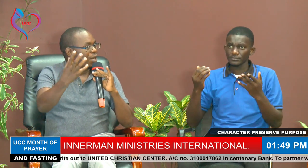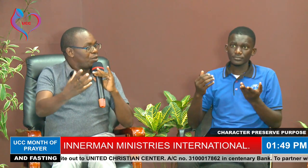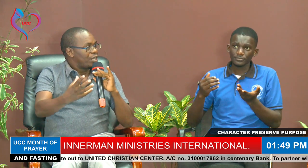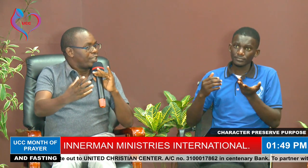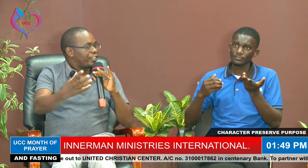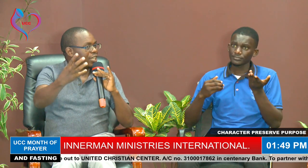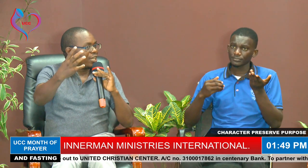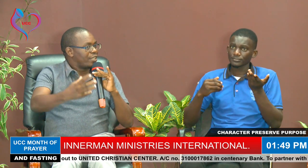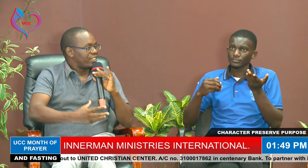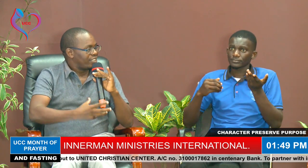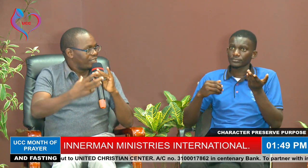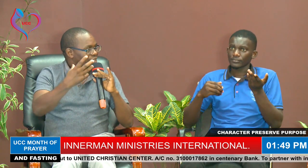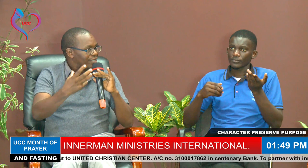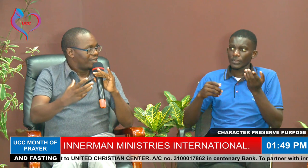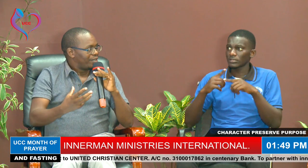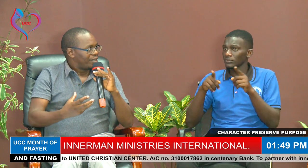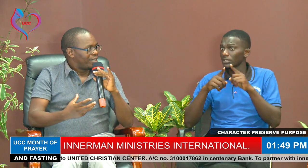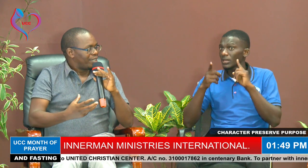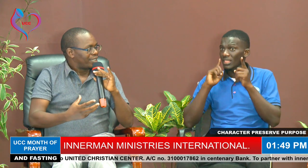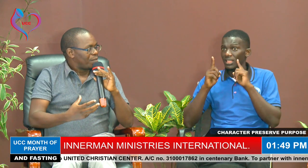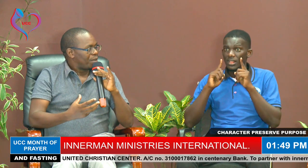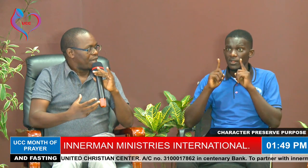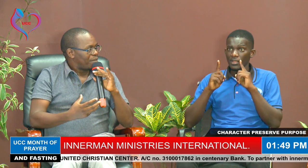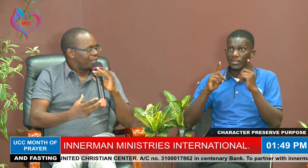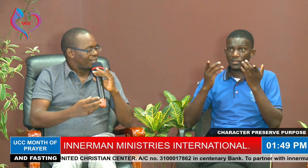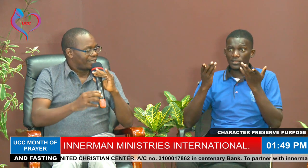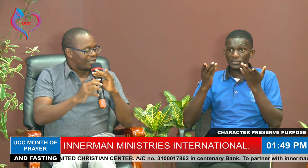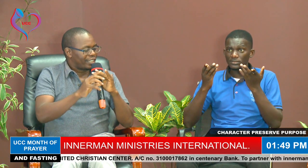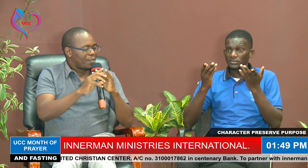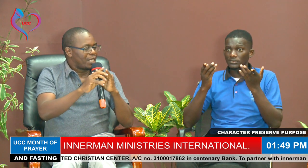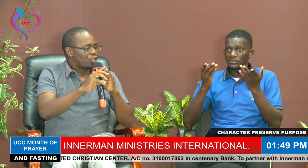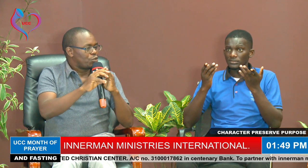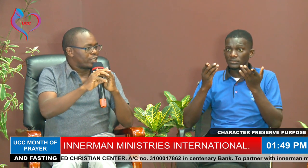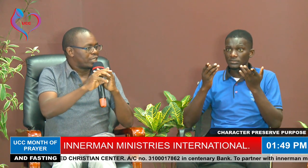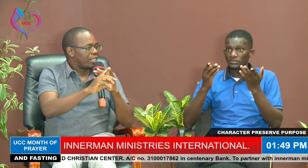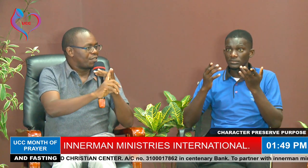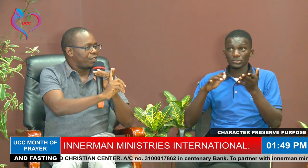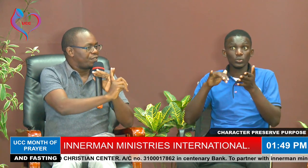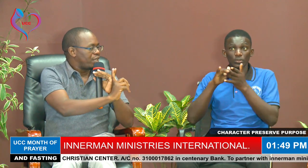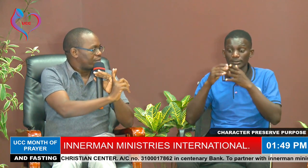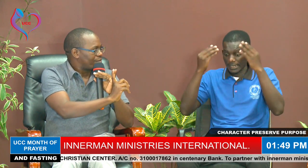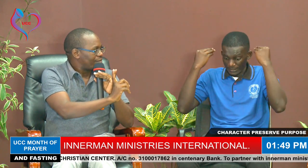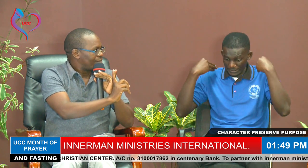ekyambalo ekya colors nyingi ekyamabala amangi ekyamabala amangi ekyambalo ekyo nga kitegeeza favor